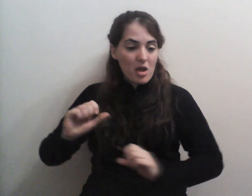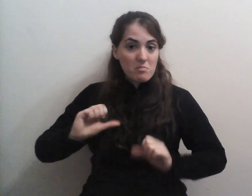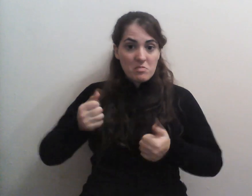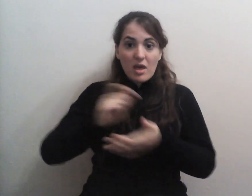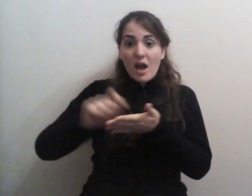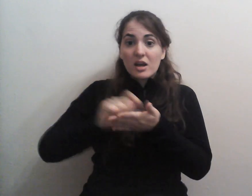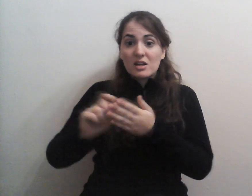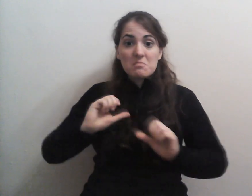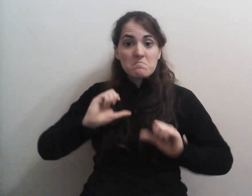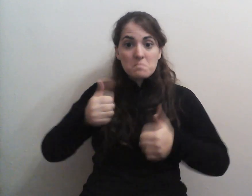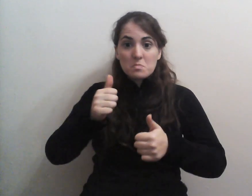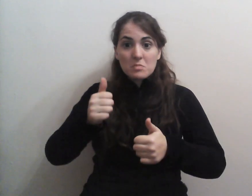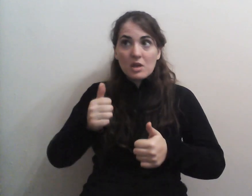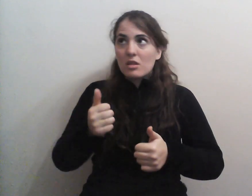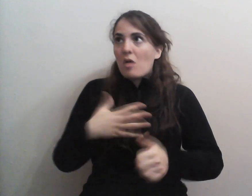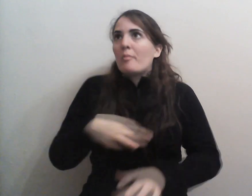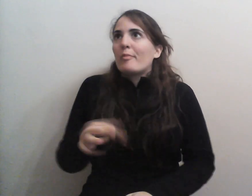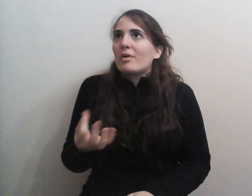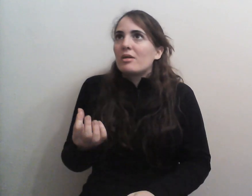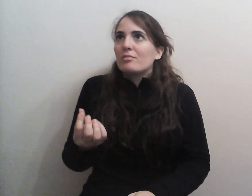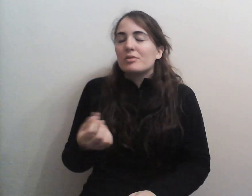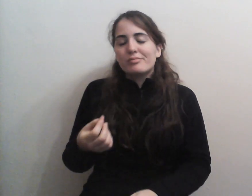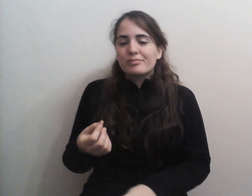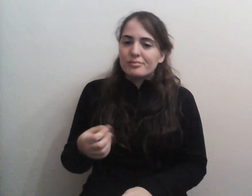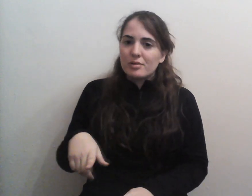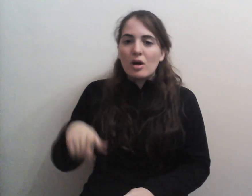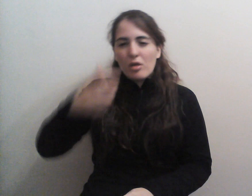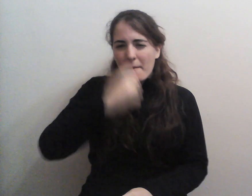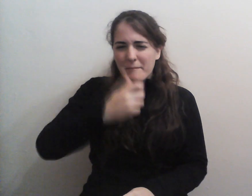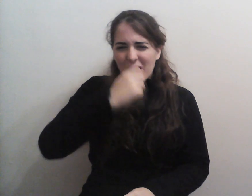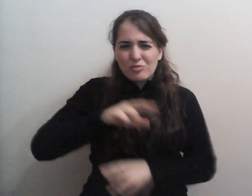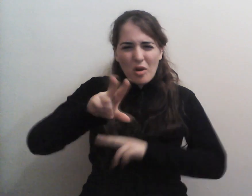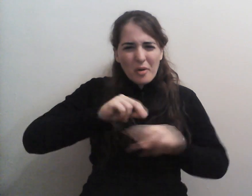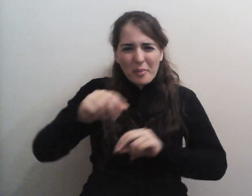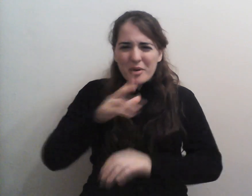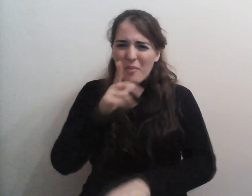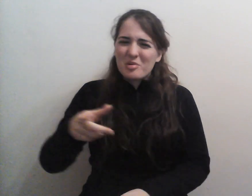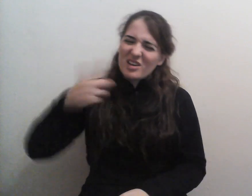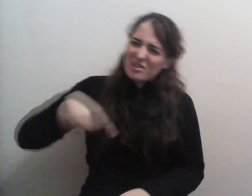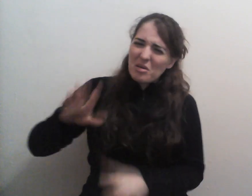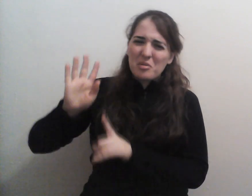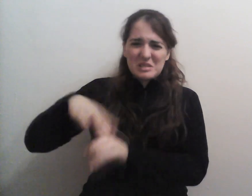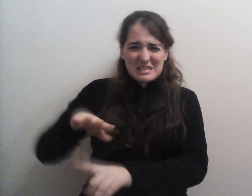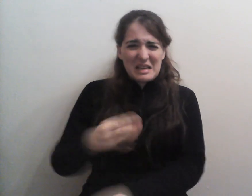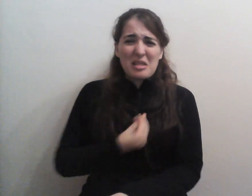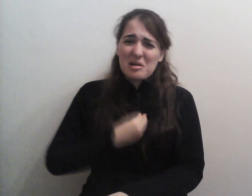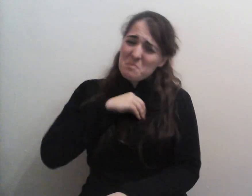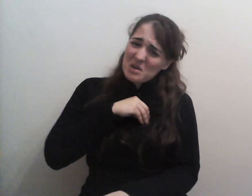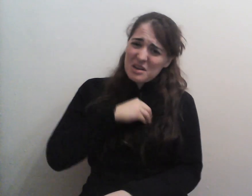higiénico para poder llorar juntos y sacar el violín y llorar juntos porque están siendo perseguidos. ¿Cómo empieza